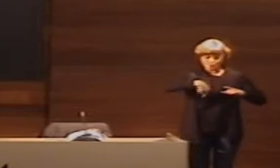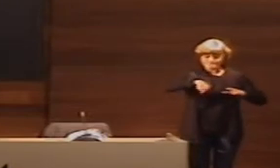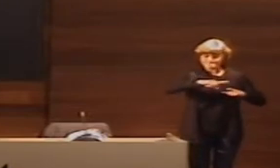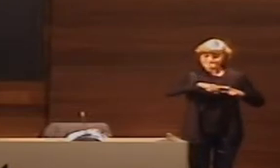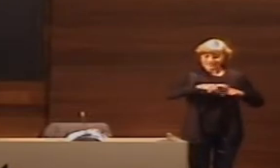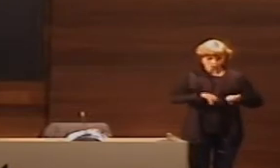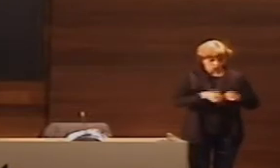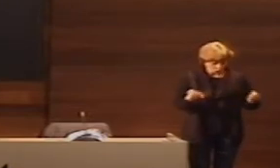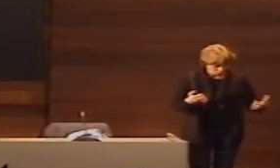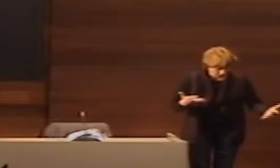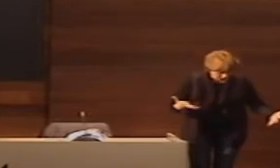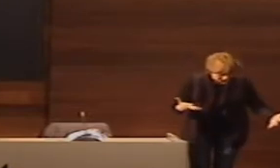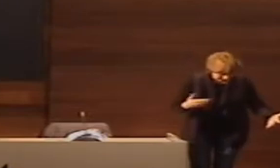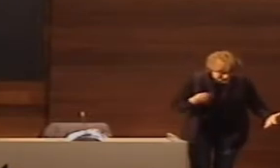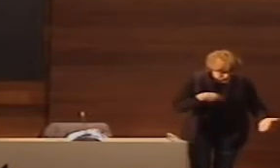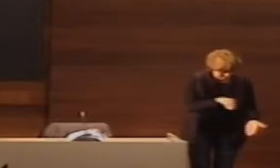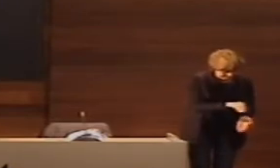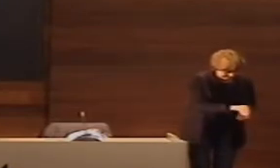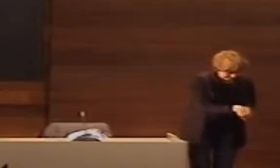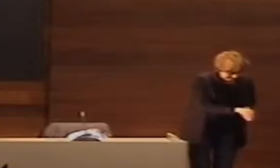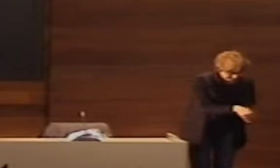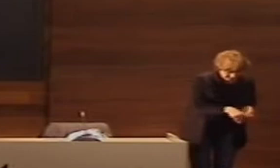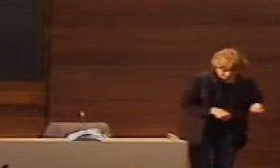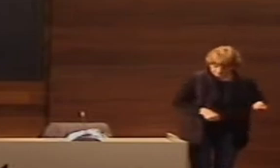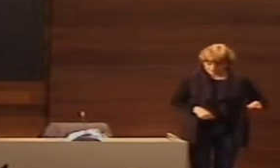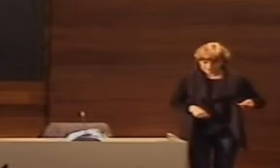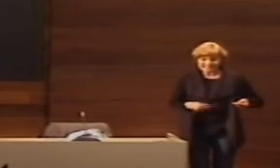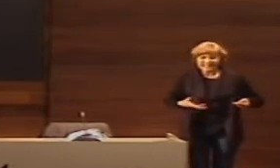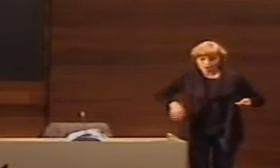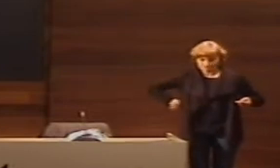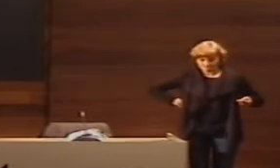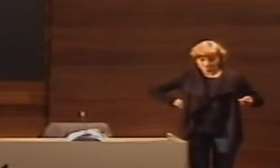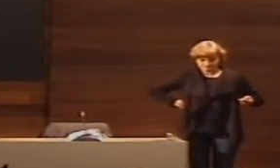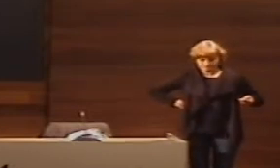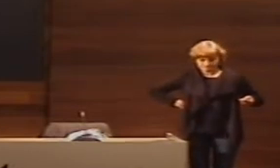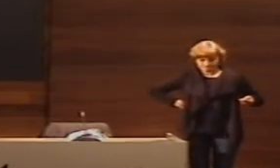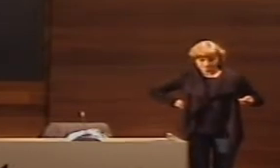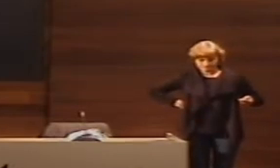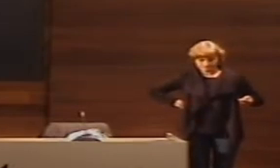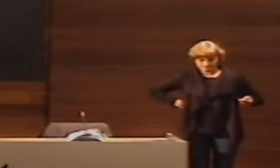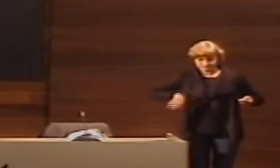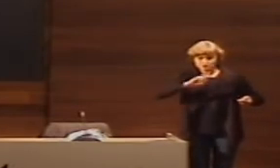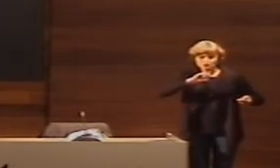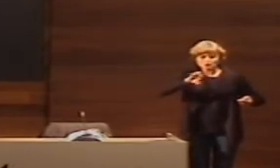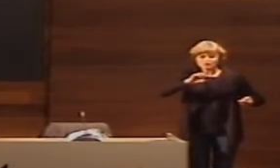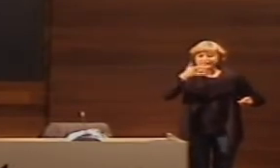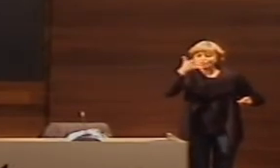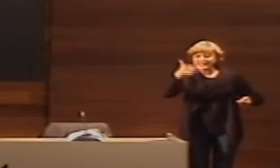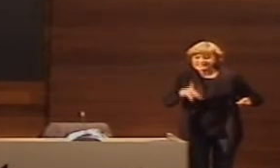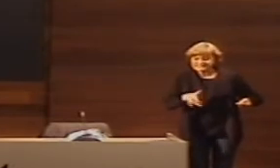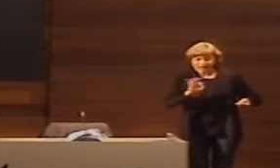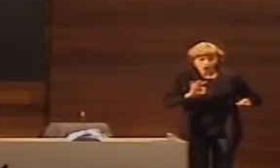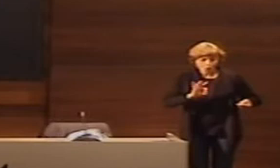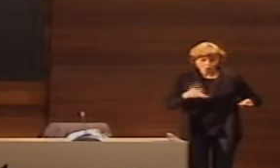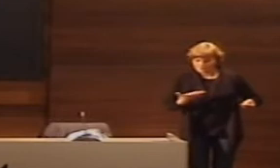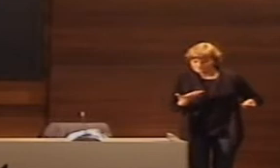Duralex, dónde lo tengo que tirar, si puede ir al cristal o no puede ir al cristal, que el cristal no es lo mismo que el vidrio. O sea, todas